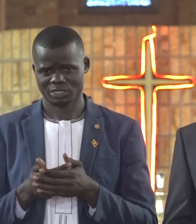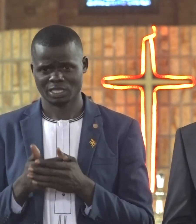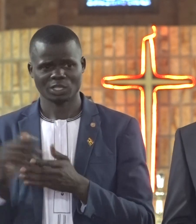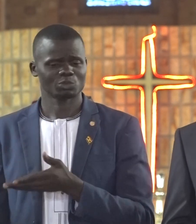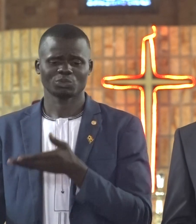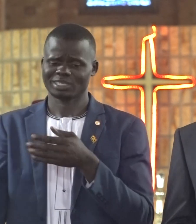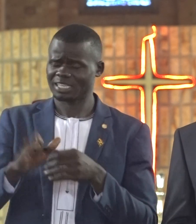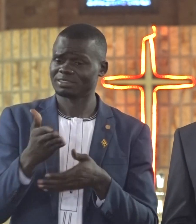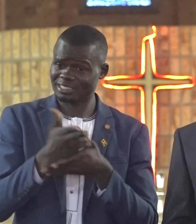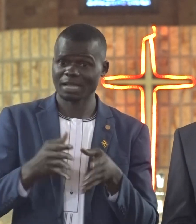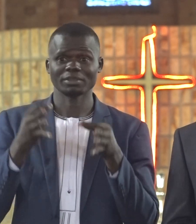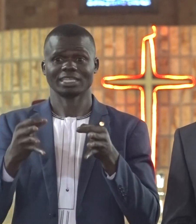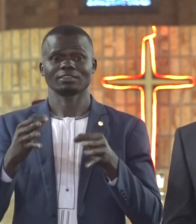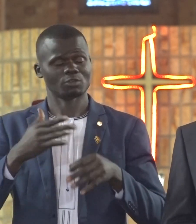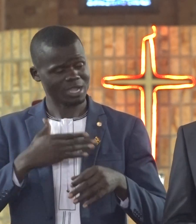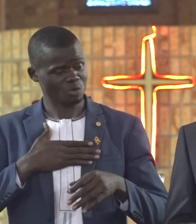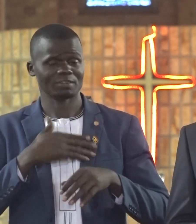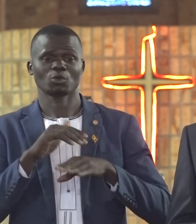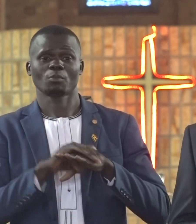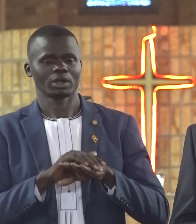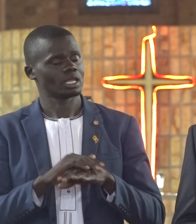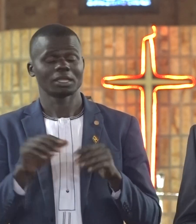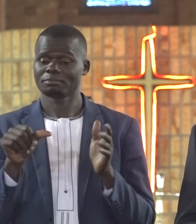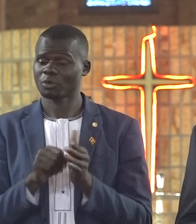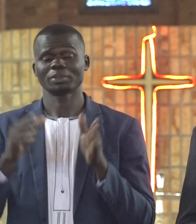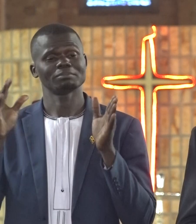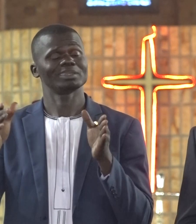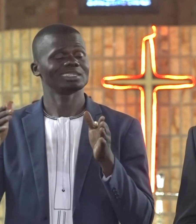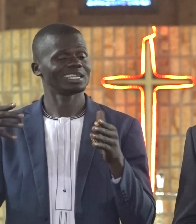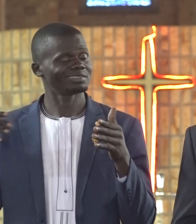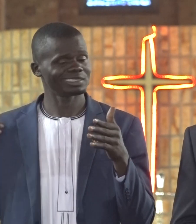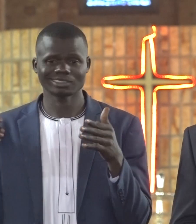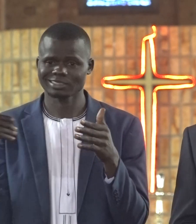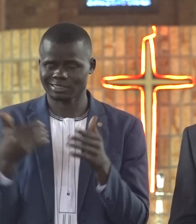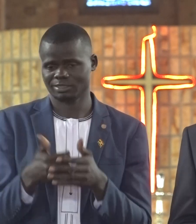okutuddiza ebimu ku bintu byaffe, wabaddewo kalumanywera.